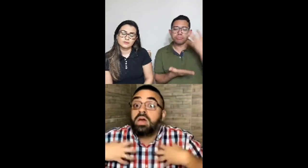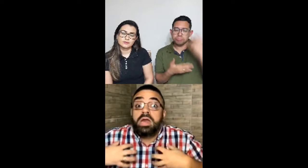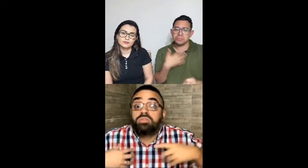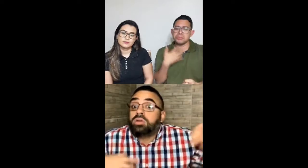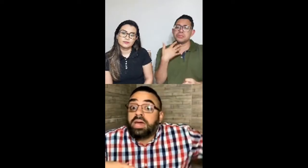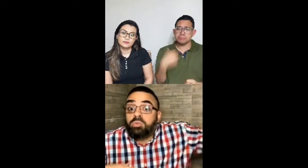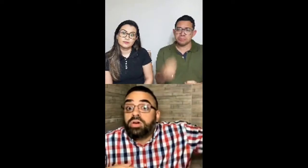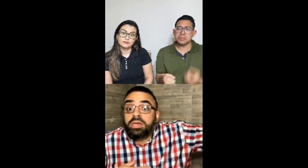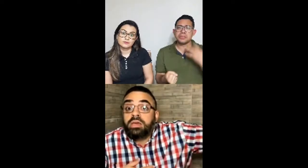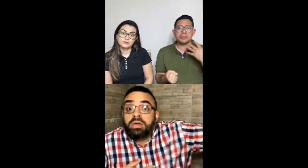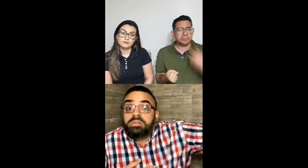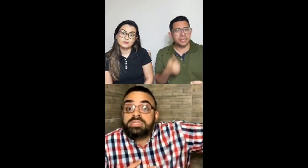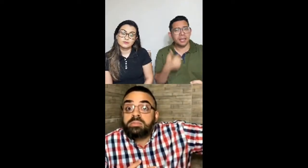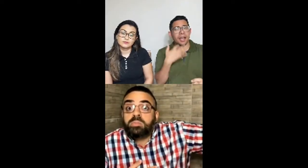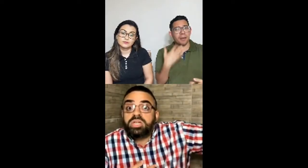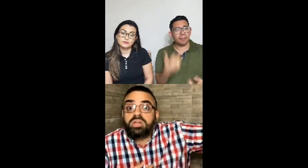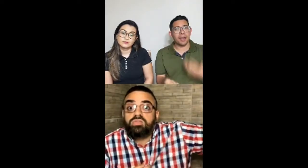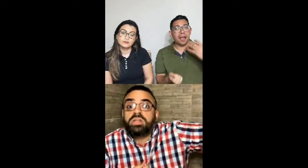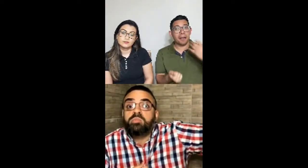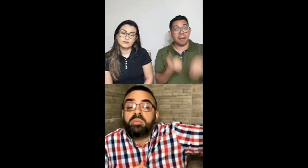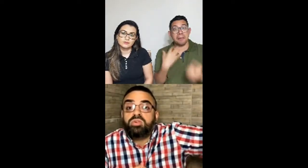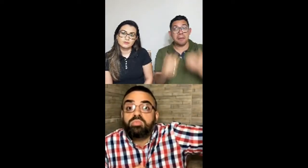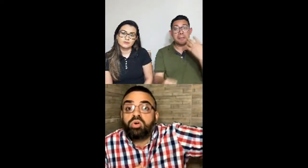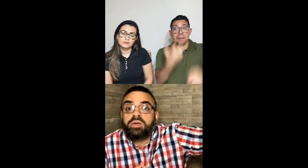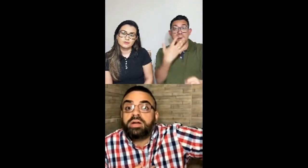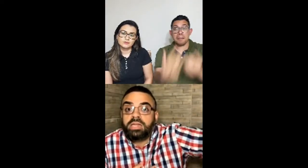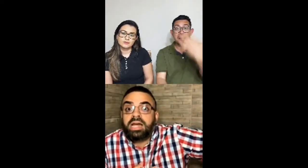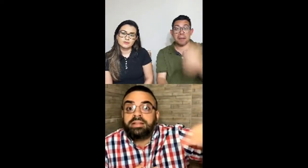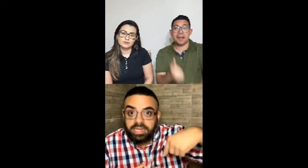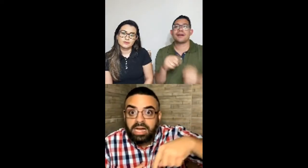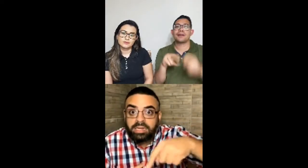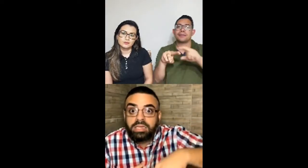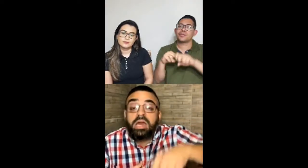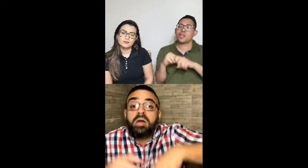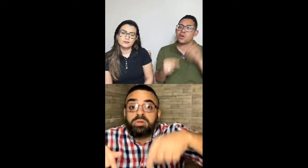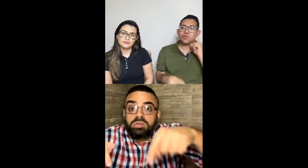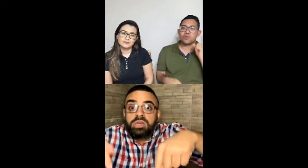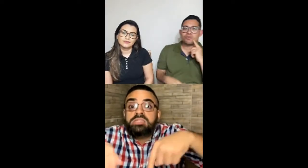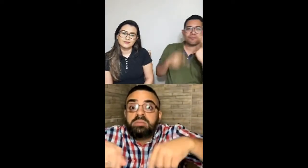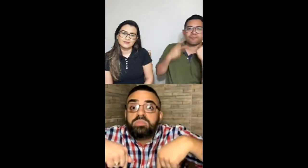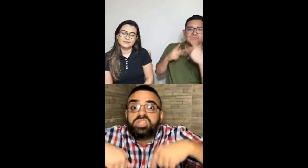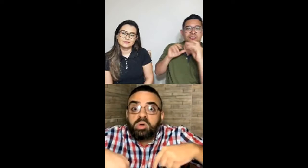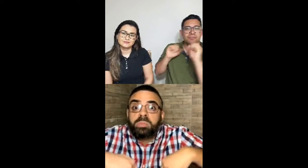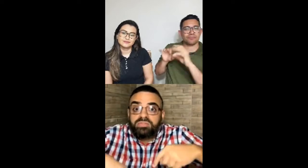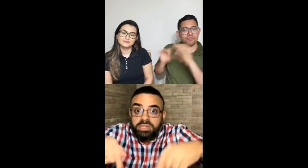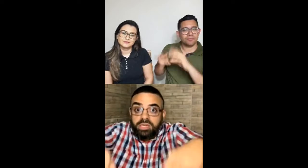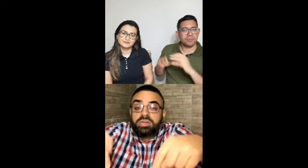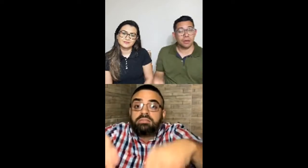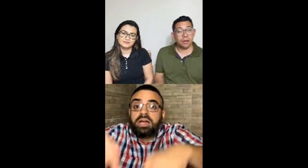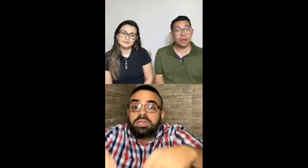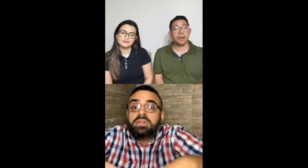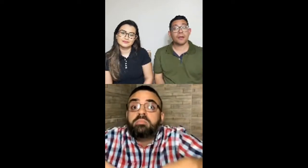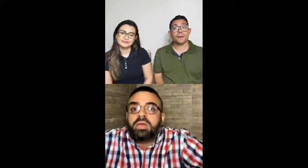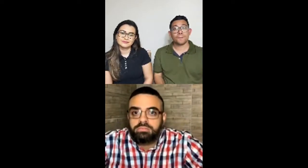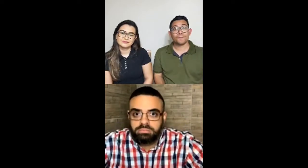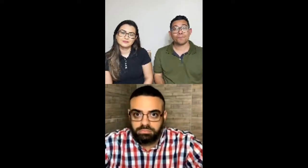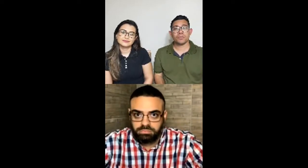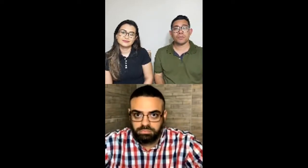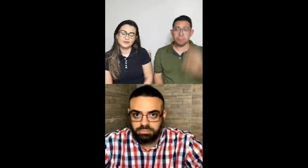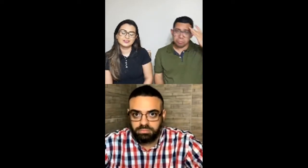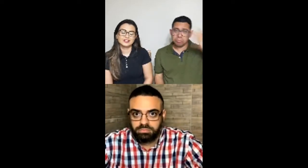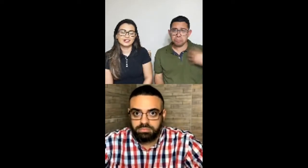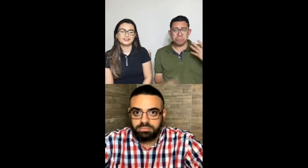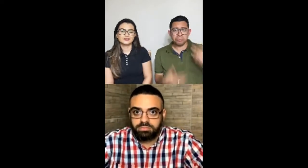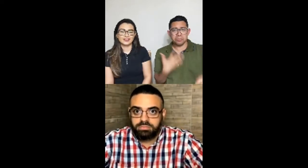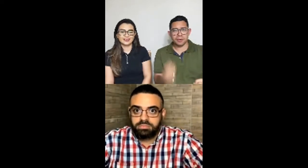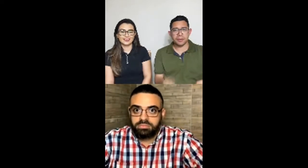indo para Jesus, e gente vindo dizendo, eu não quero morrer sem saber por dia que eu vou, não. Meu amigo morreu, aquele lá não era